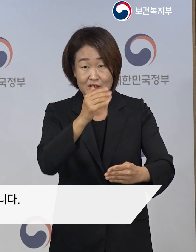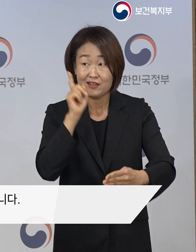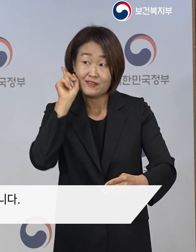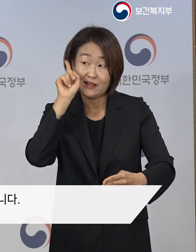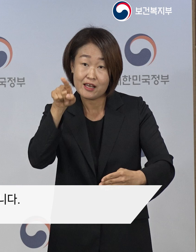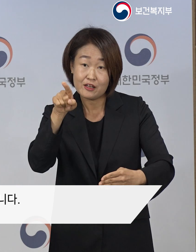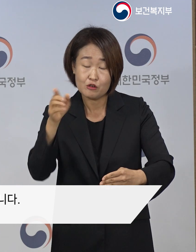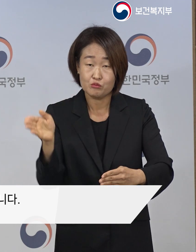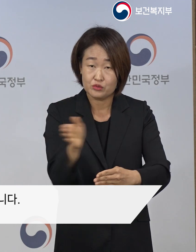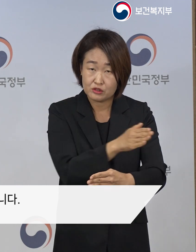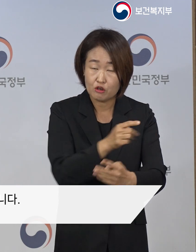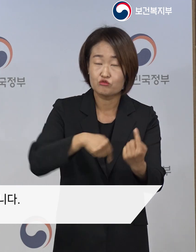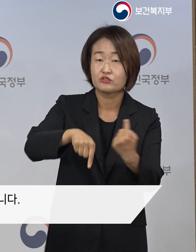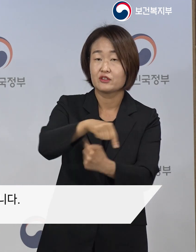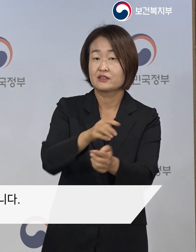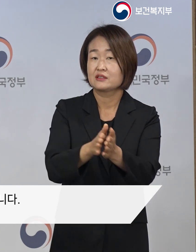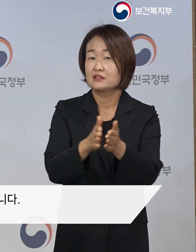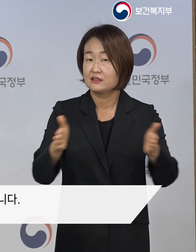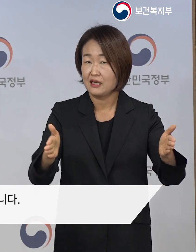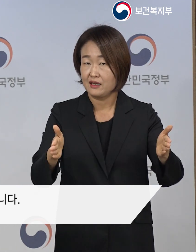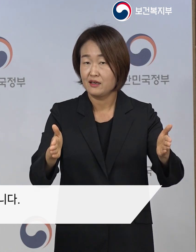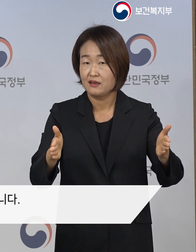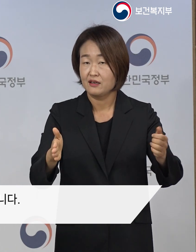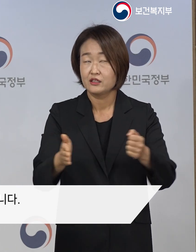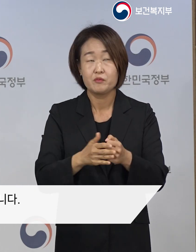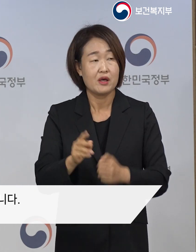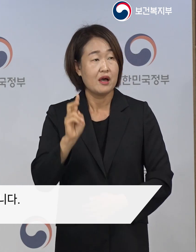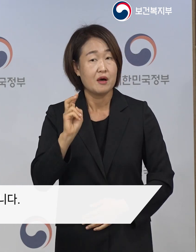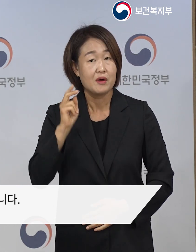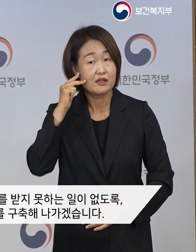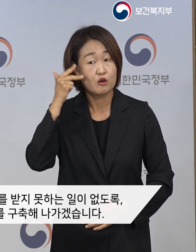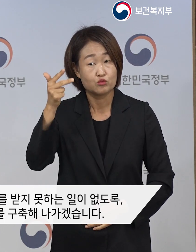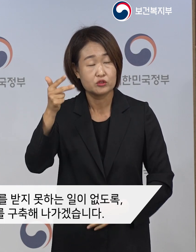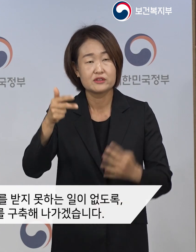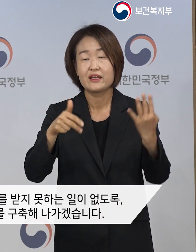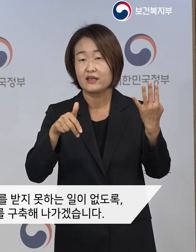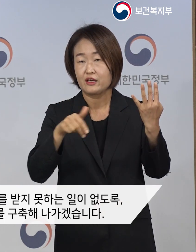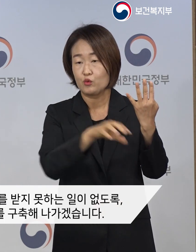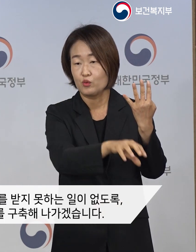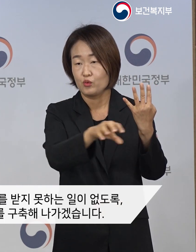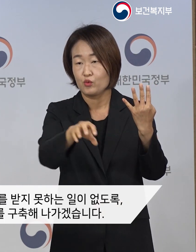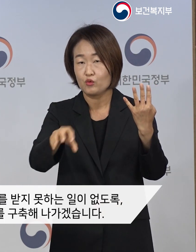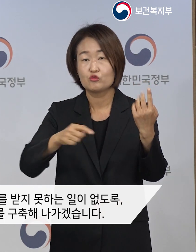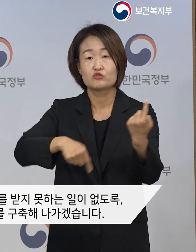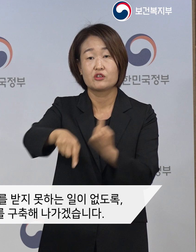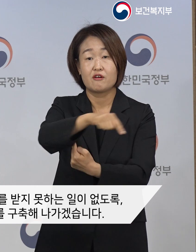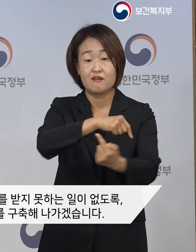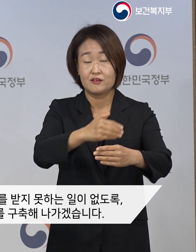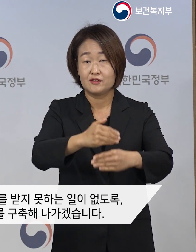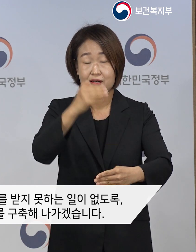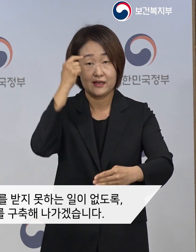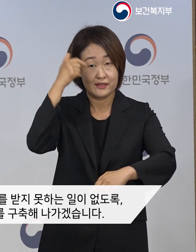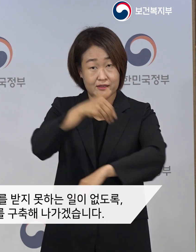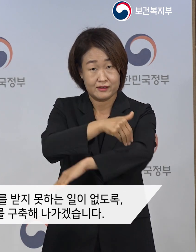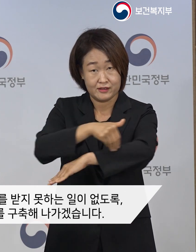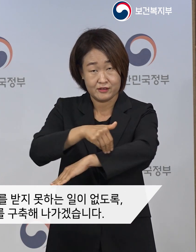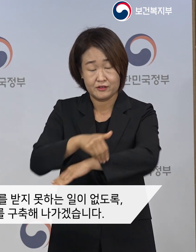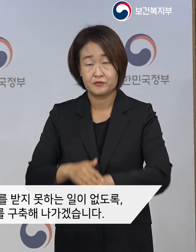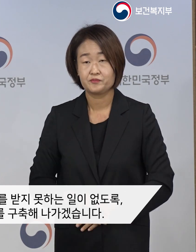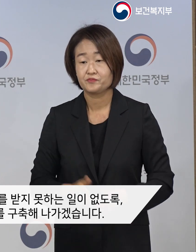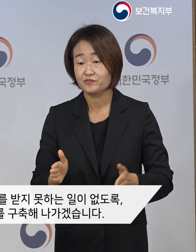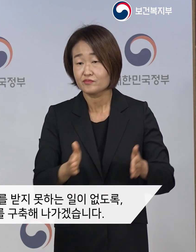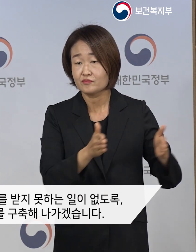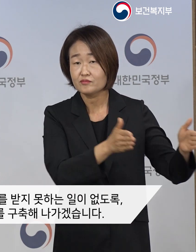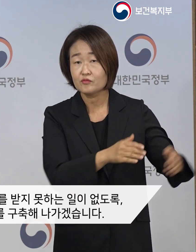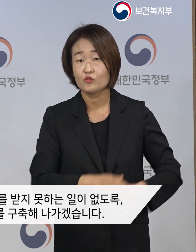다음 주까지 총 4개소를 추가 개소할 것입니다. 정부는 치료가 필요한 국민이 적절한 치료를